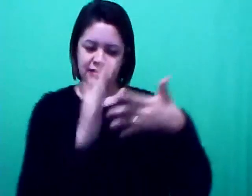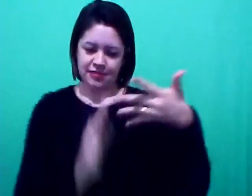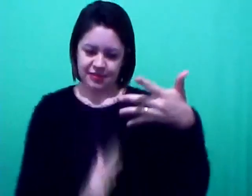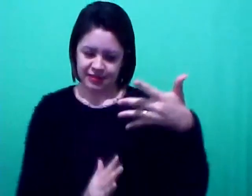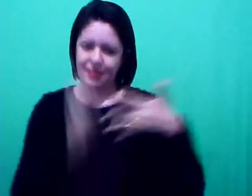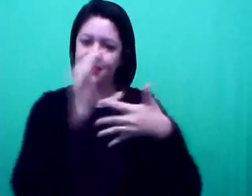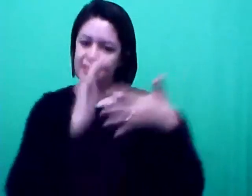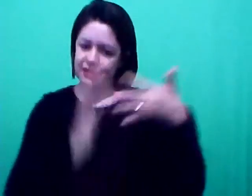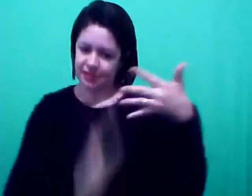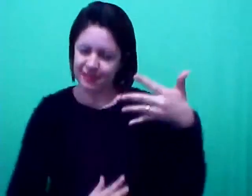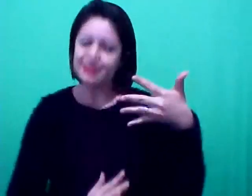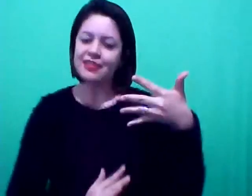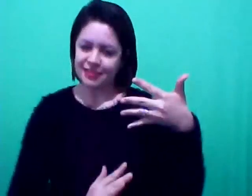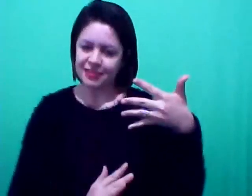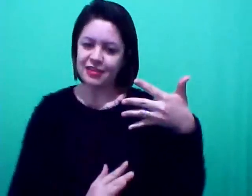especificidade linguística da língua de sinais.